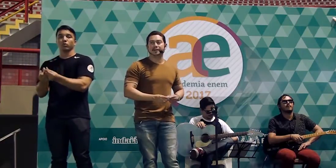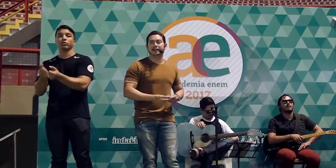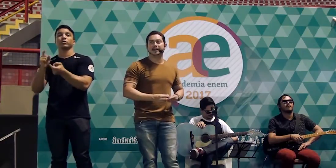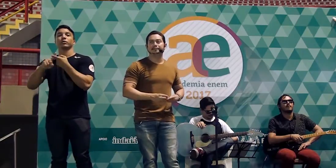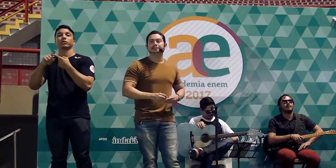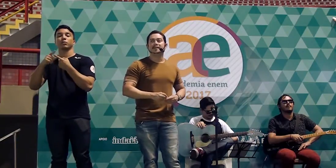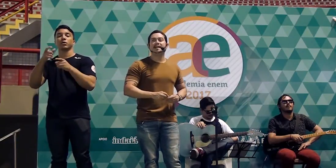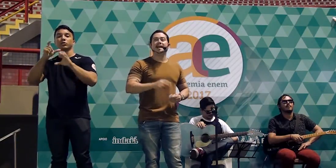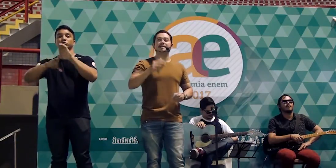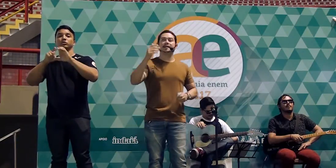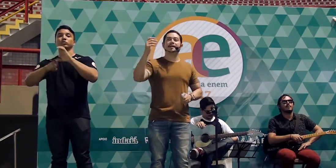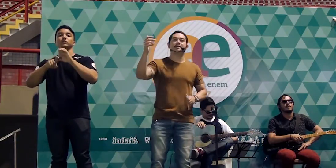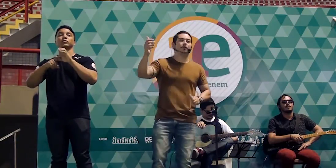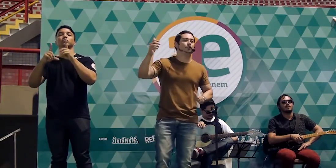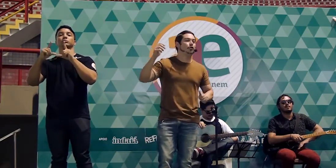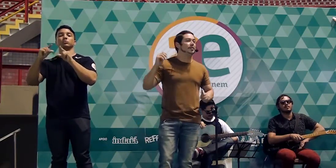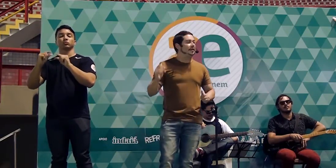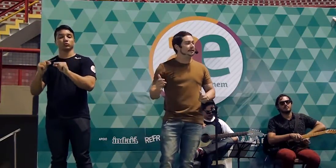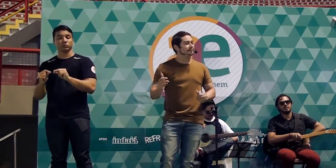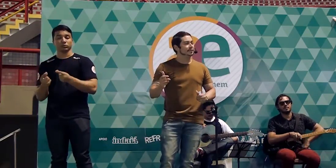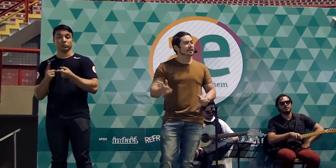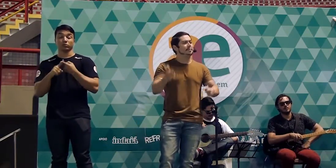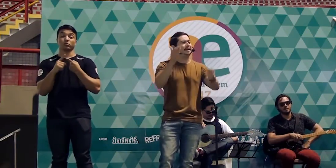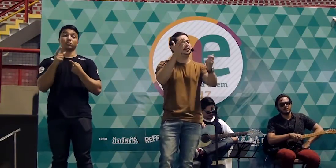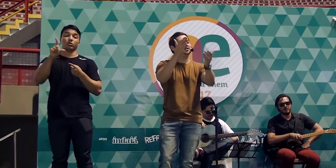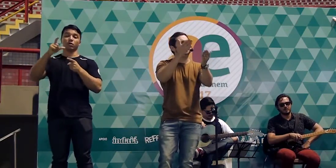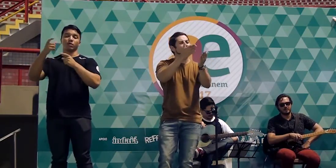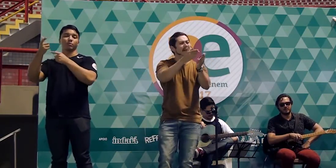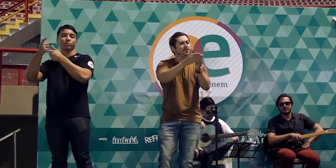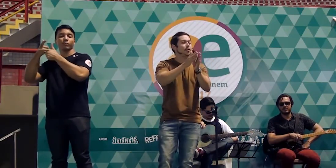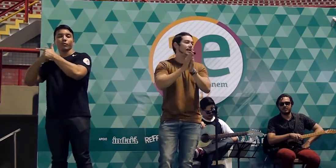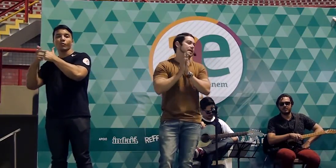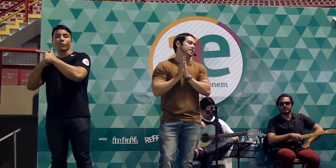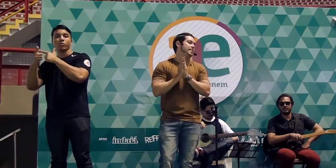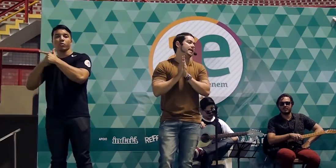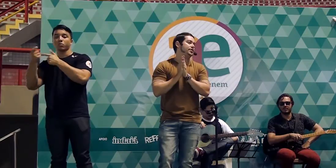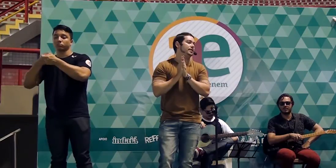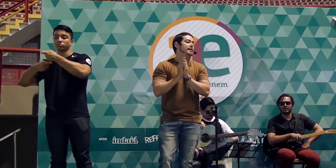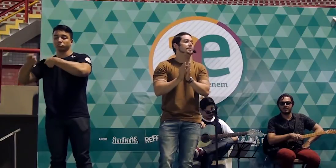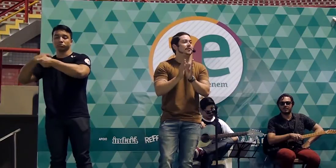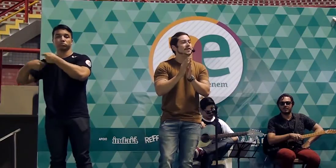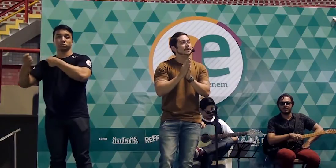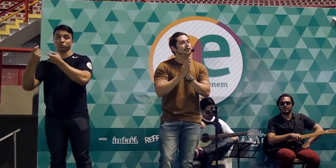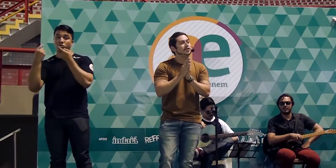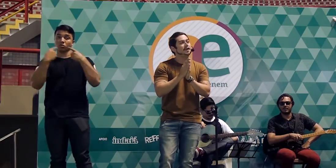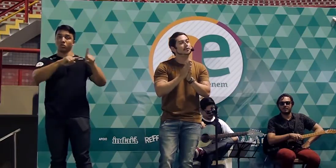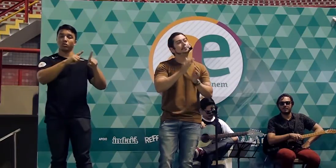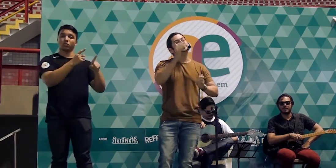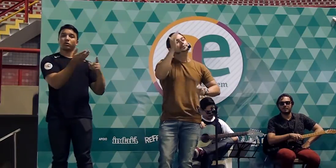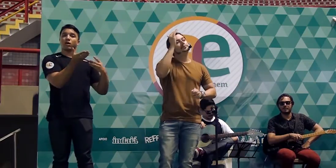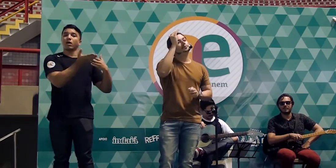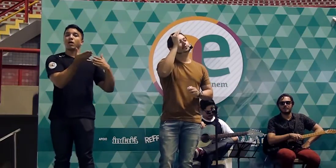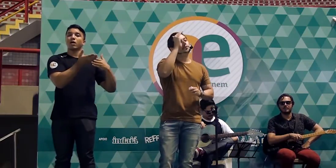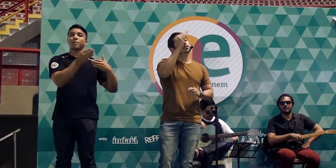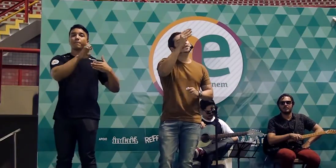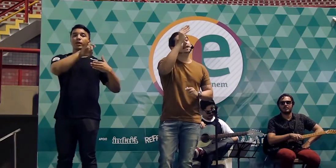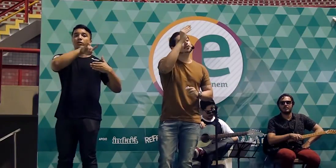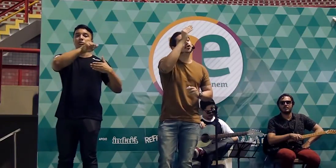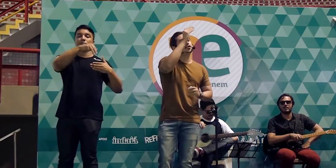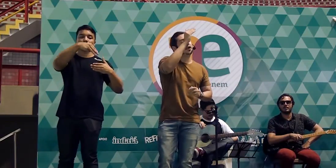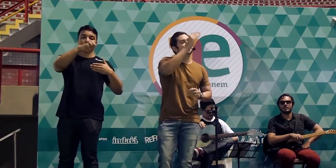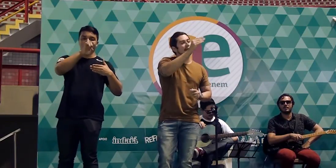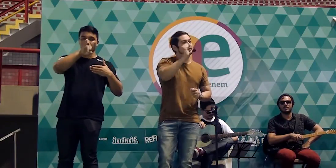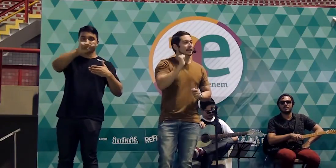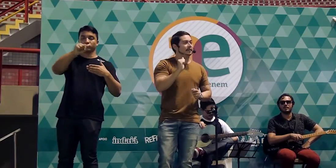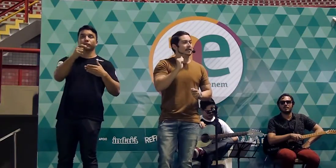dívida brasileira. E essa crise econômica, que bateu de frente com a classe média, para você ter noção, os